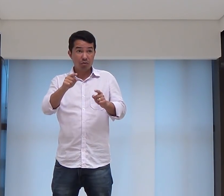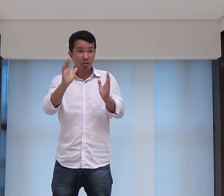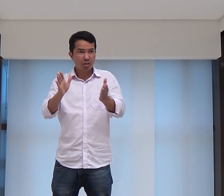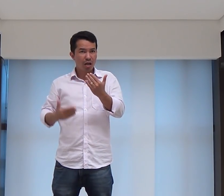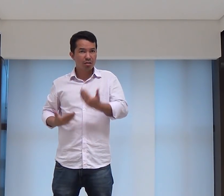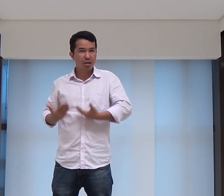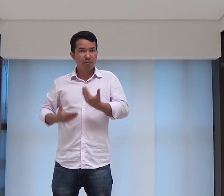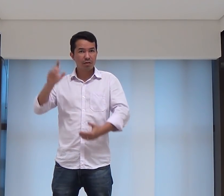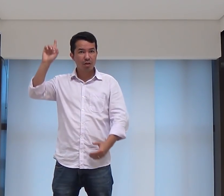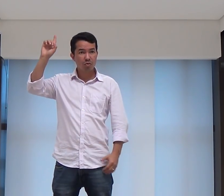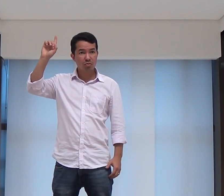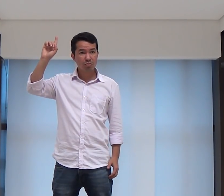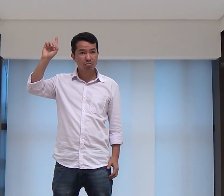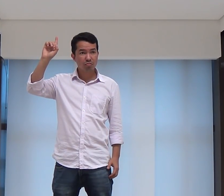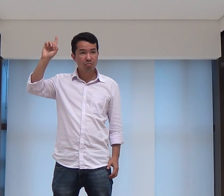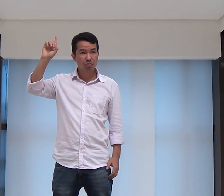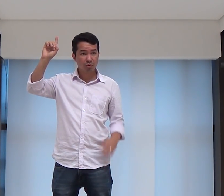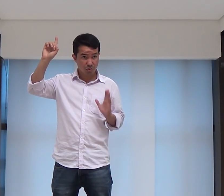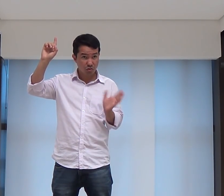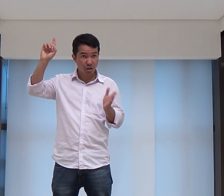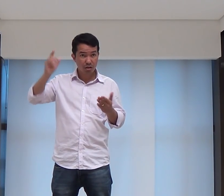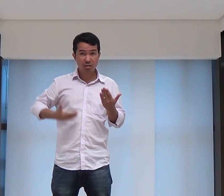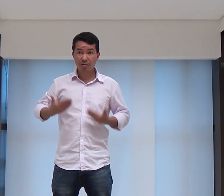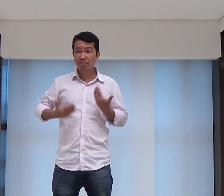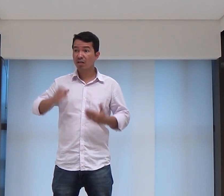ótima. Mas você já tem servido a Deus?